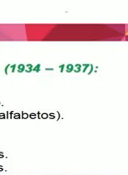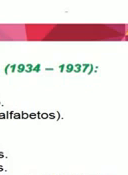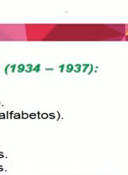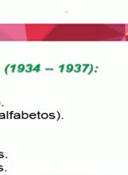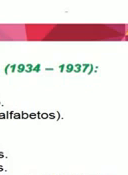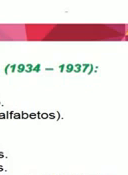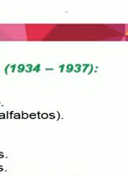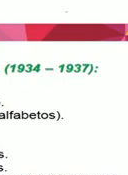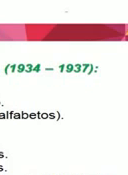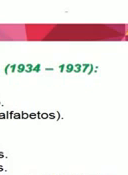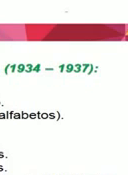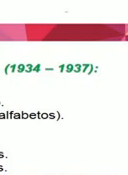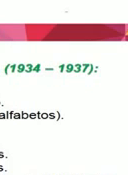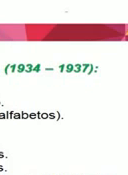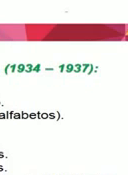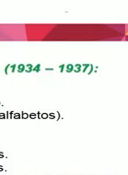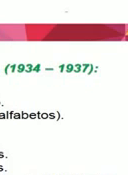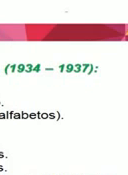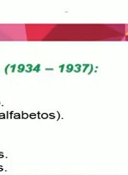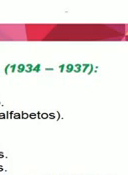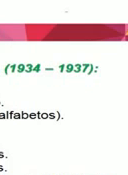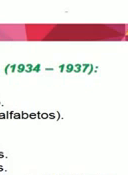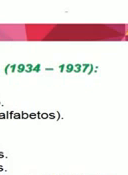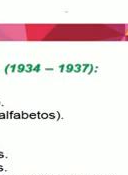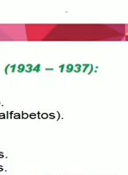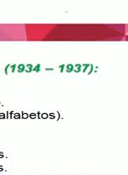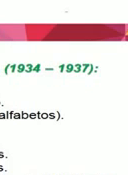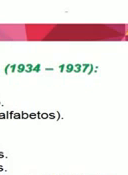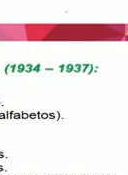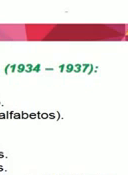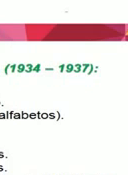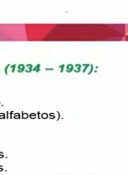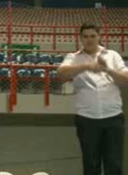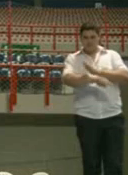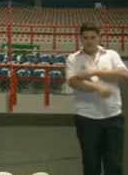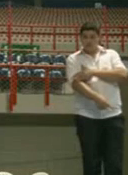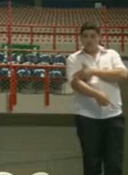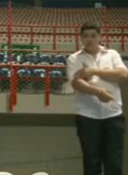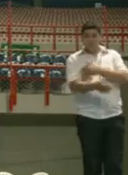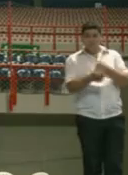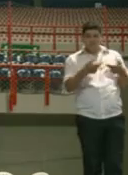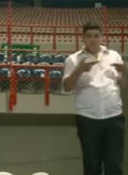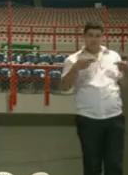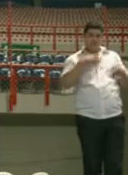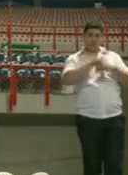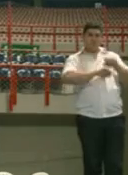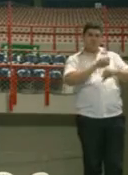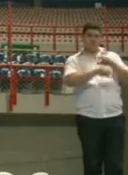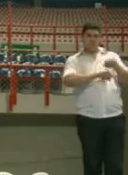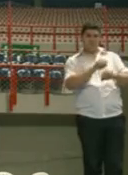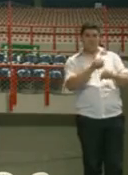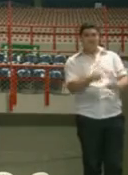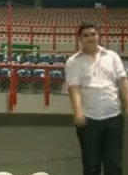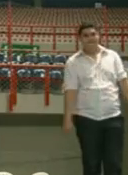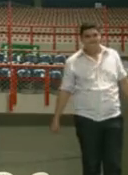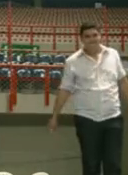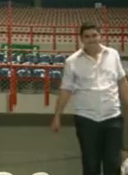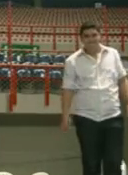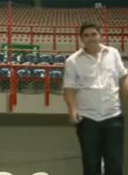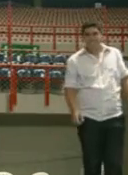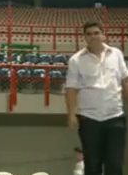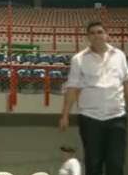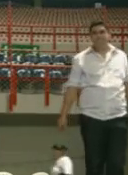Vargas. Intervenção do Estado na exploração de minérios. Isso é importante. Por quê? Porque o Vargas, ele lá na frente,